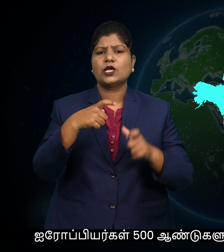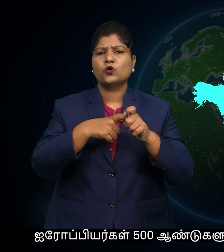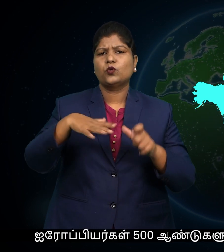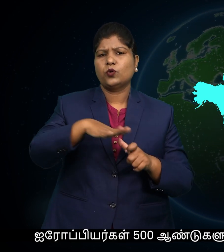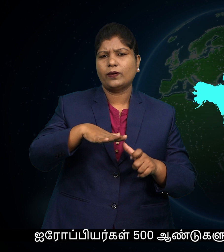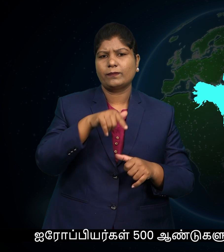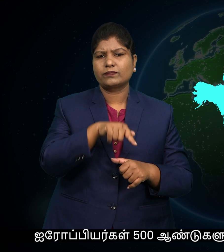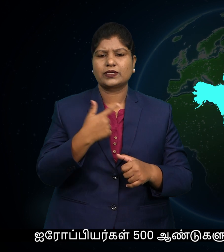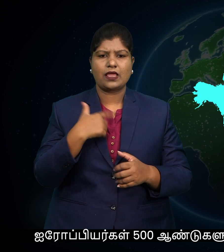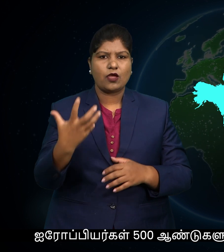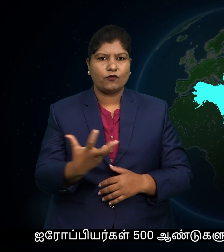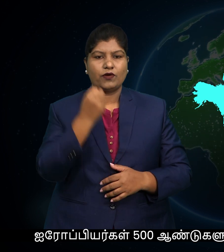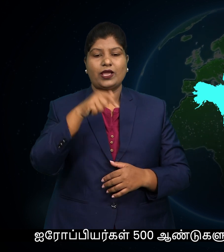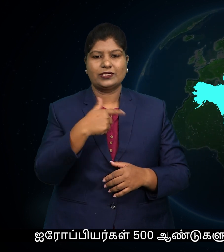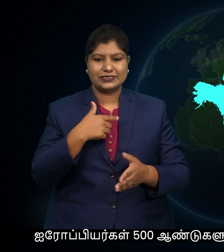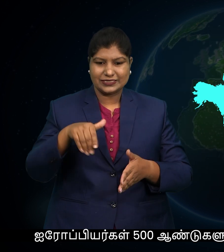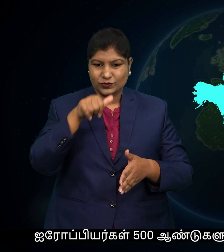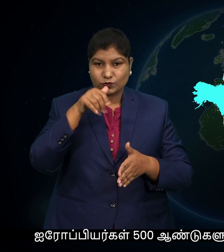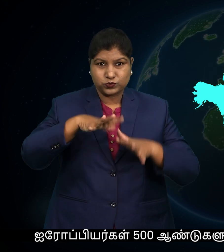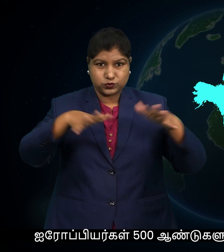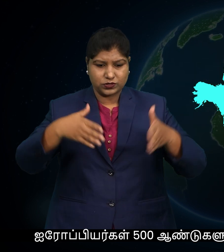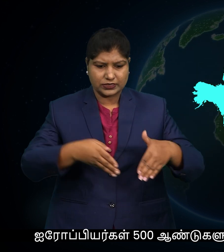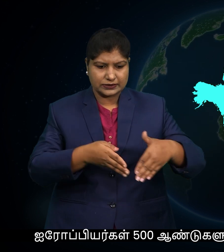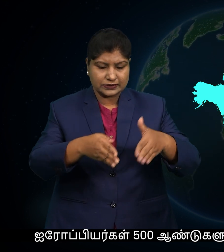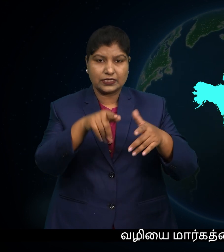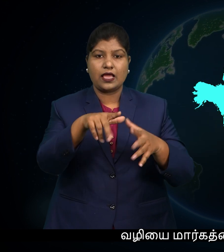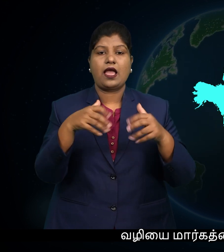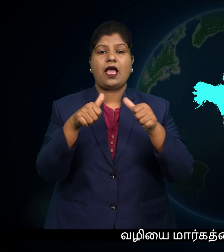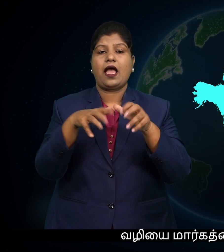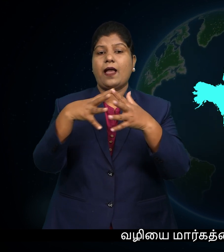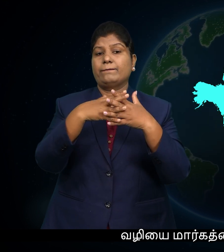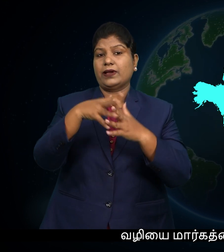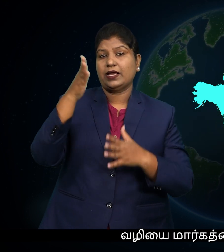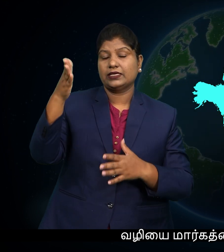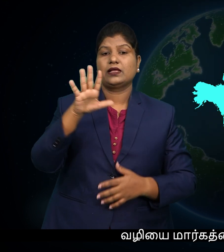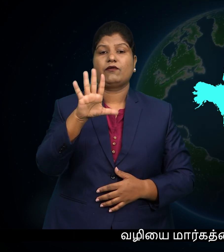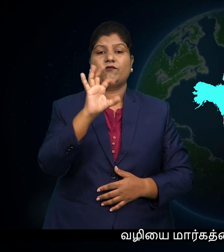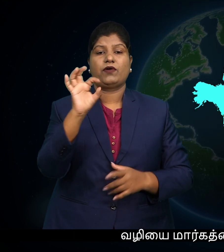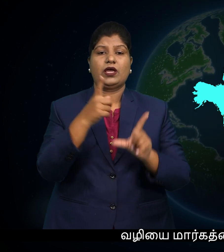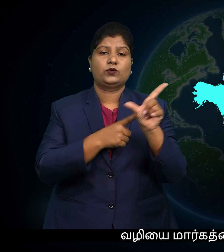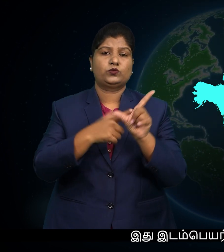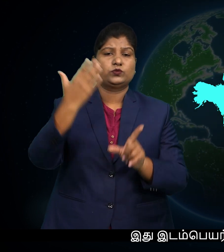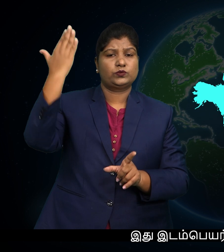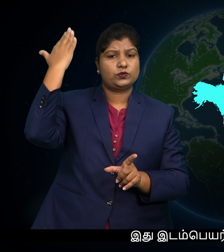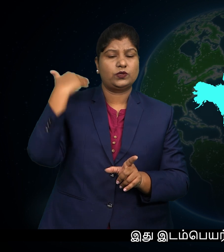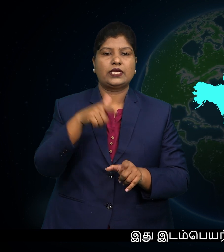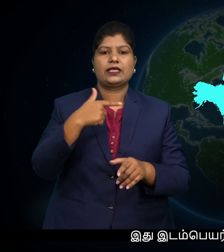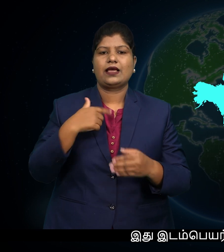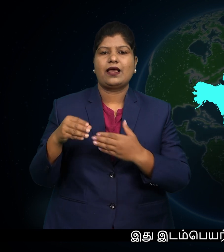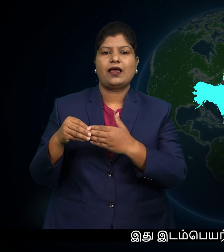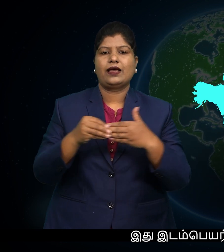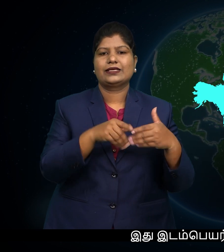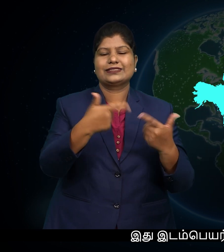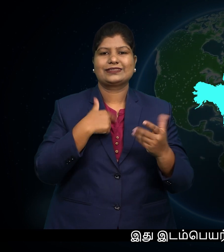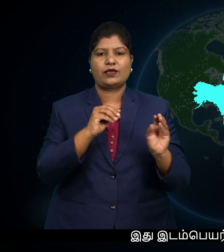ஐரோப்பியர்கள் 500 ஆண்டுகளுக்கு முன்பே அமெரிக்காவிற்கு கடல்வழி மார்க்கத்தை கண்டுபிடித்தனர். இது